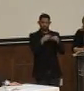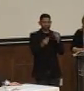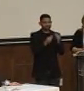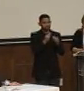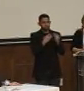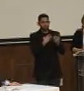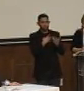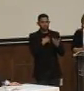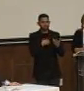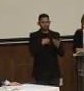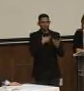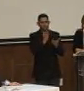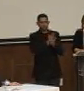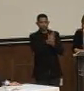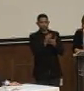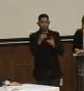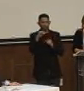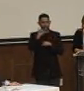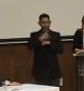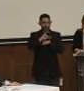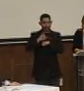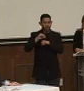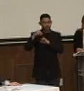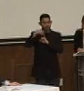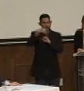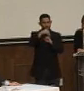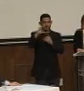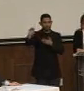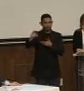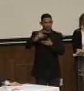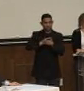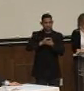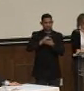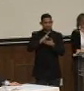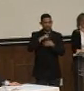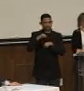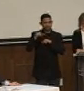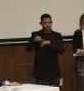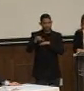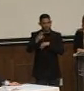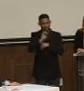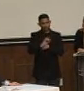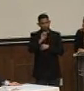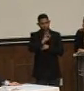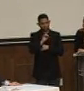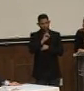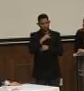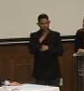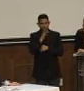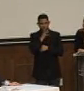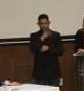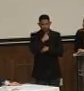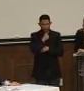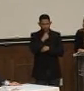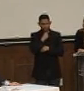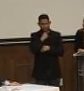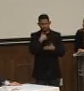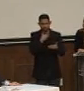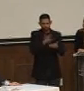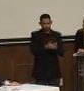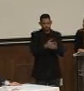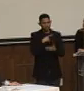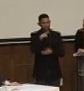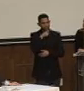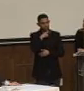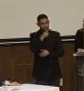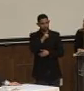que nós temos muitos institutos aí que já estão recebendo desde setembro, outubro. Nós demoramos muito. Essa é uma